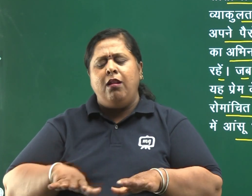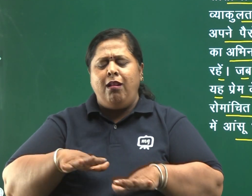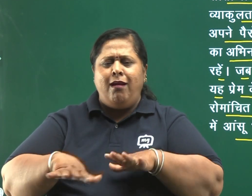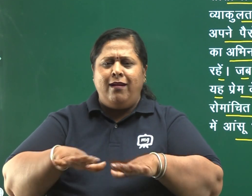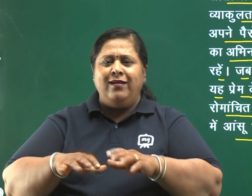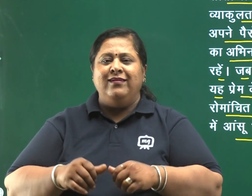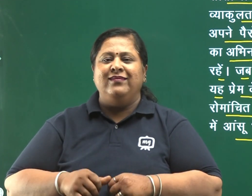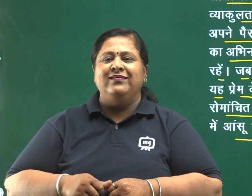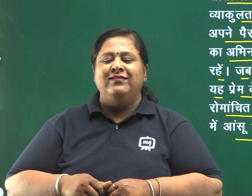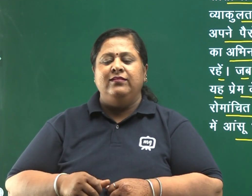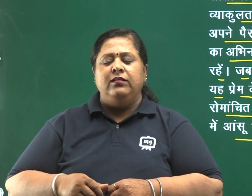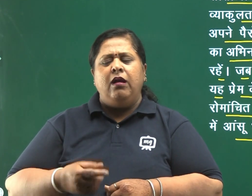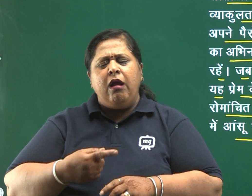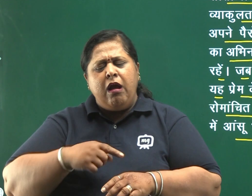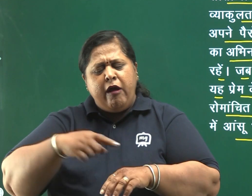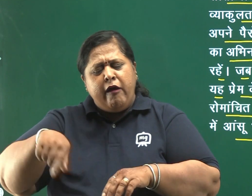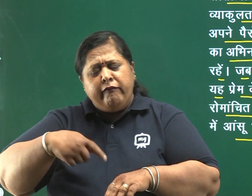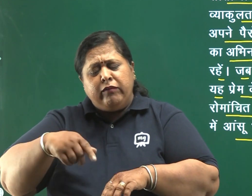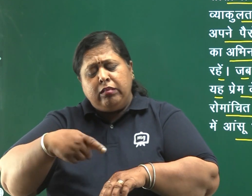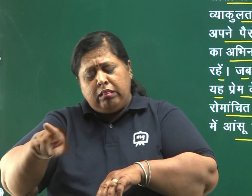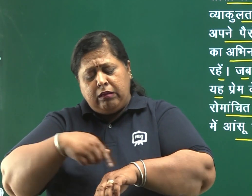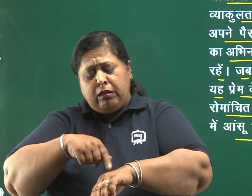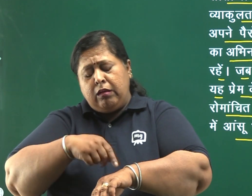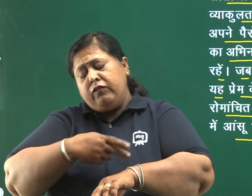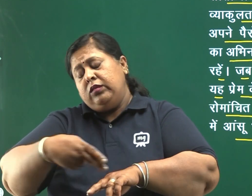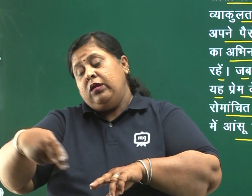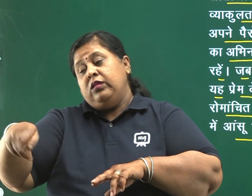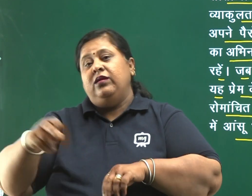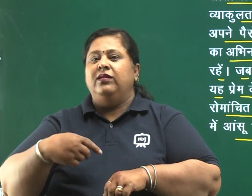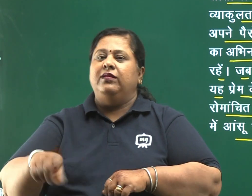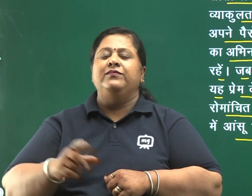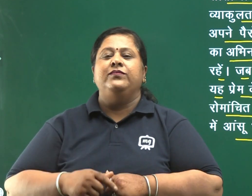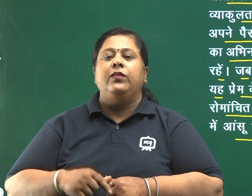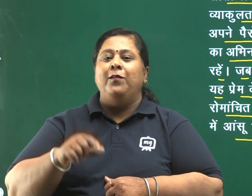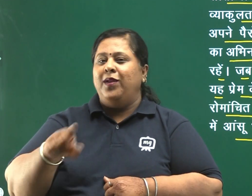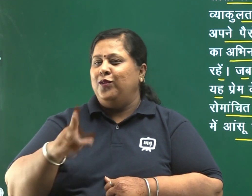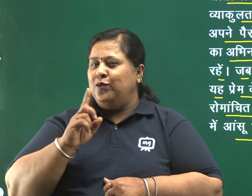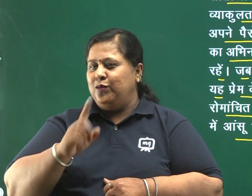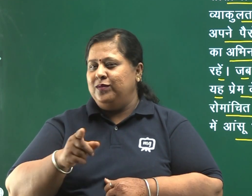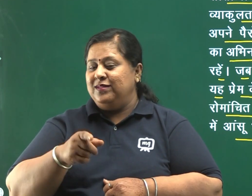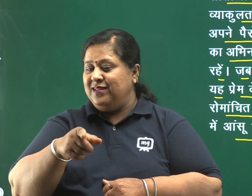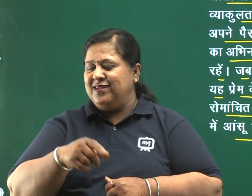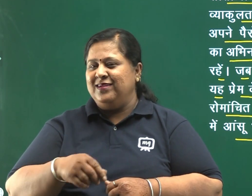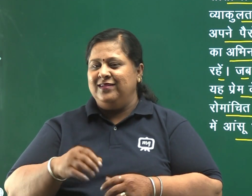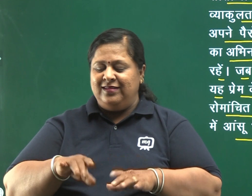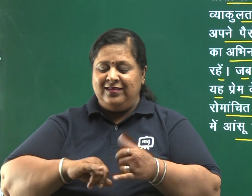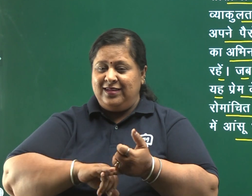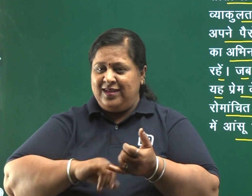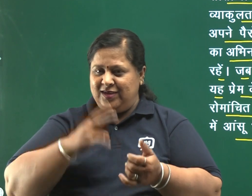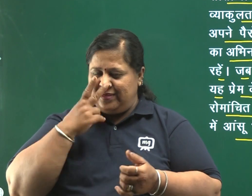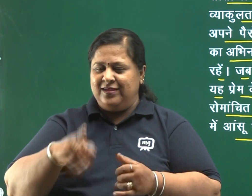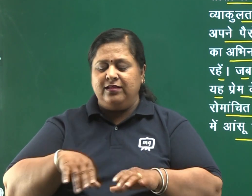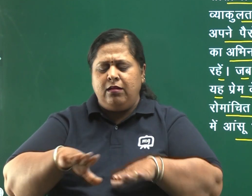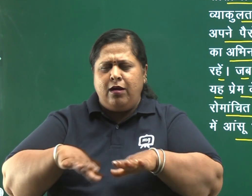अभिनय काफ़ी देर तक करते रहे, परंतु सीता जी उनके इस अभिनय